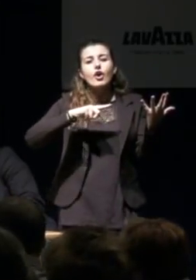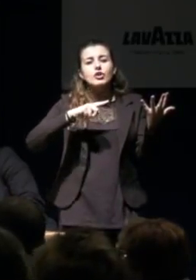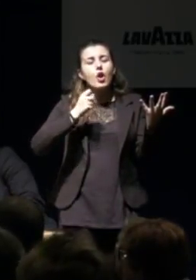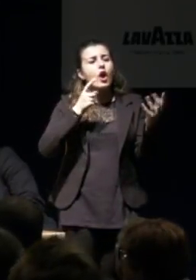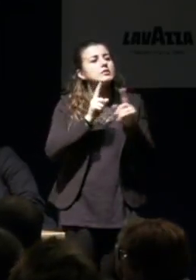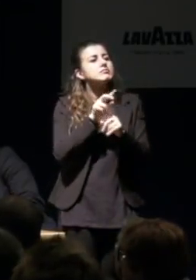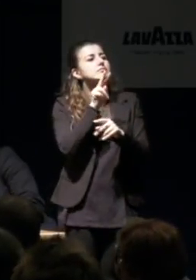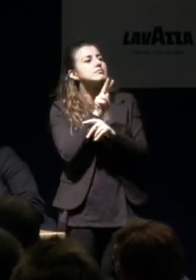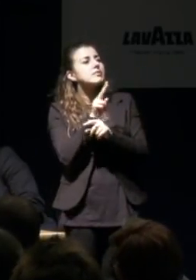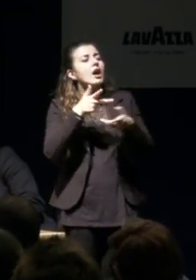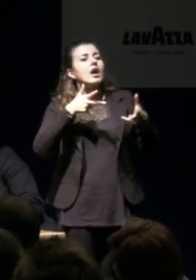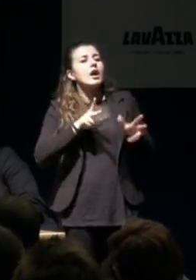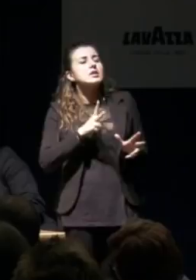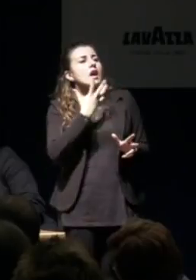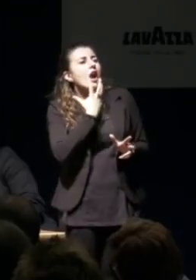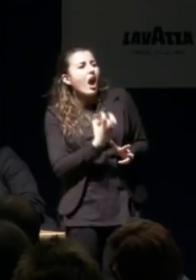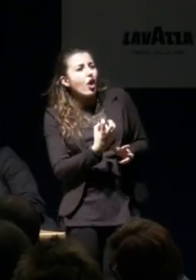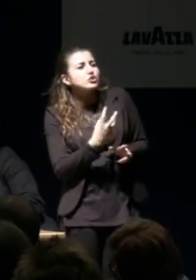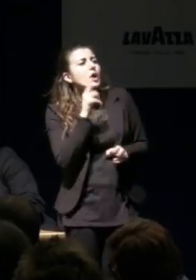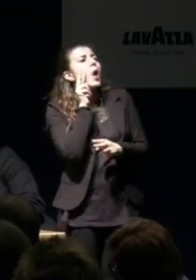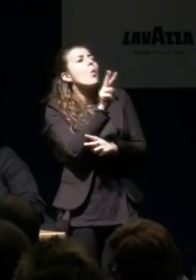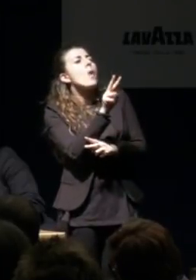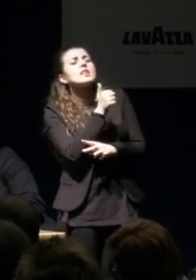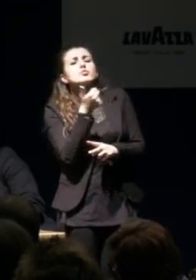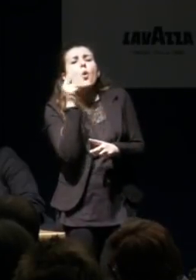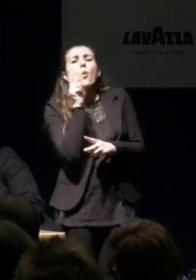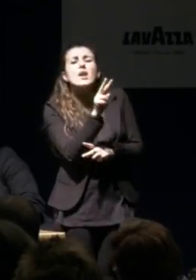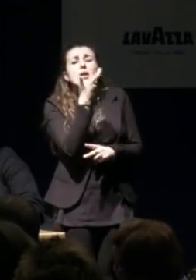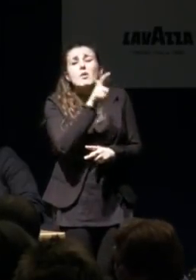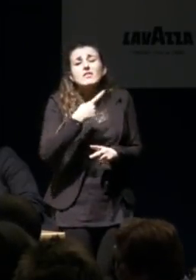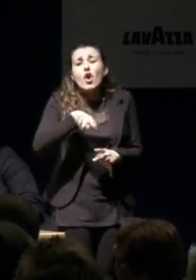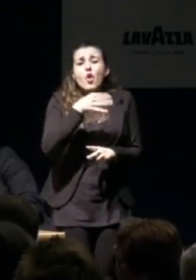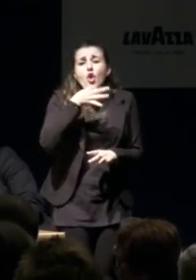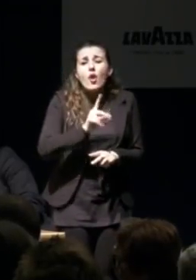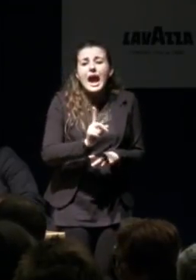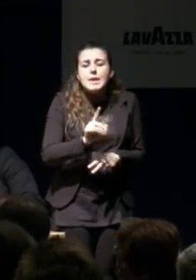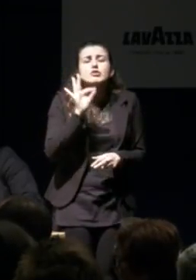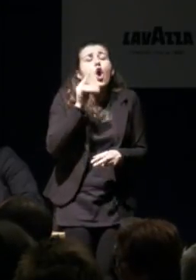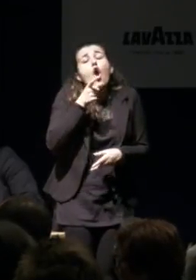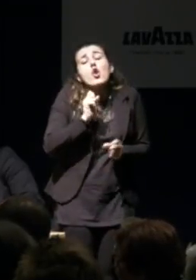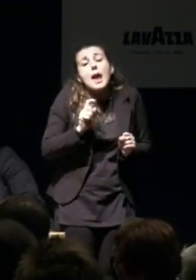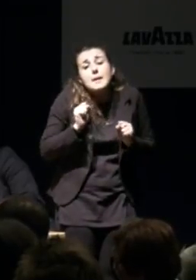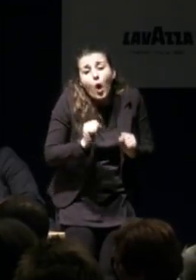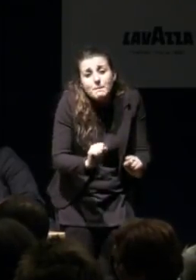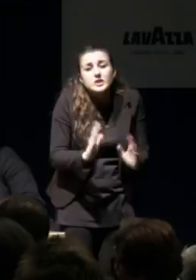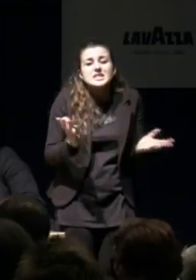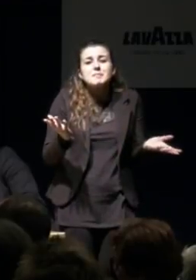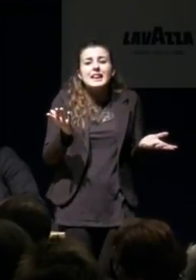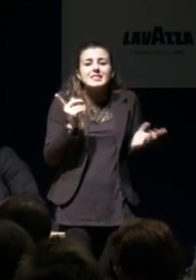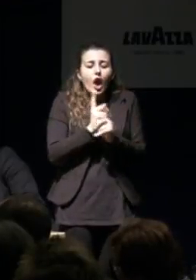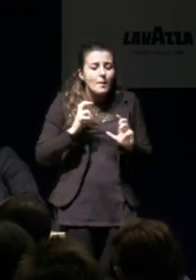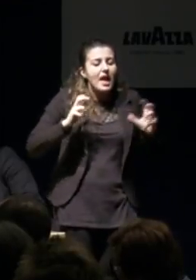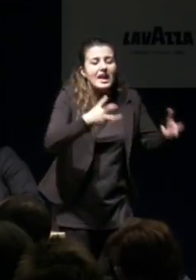spettatori angosciati ma che non abbiamo la capacità o la possibilità di di di